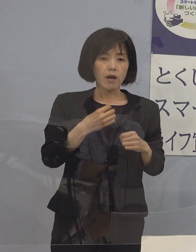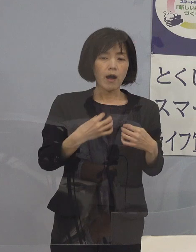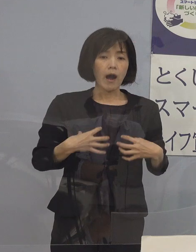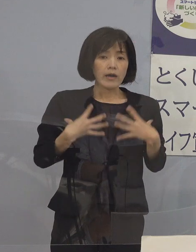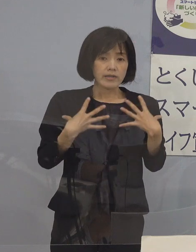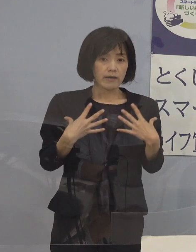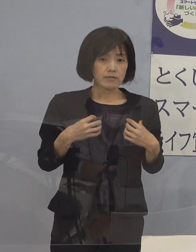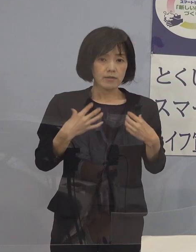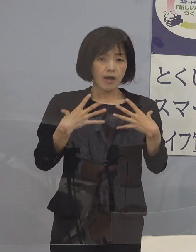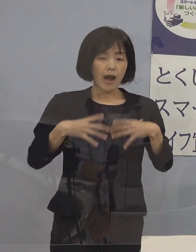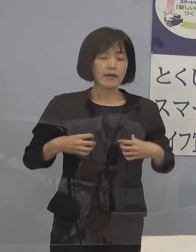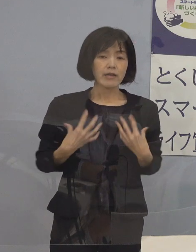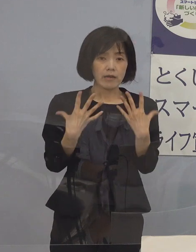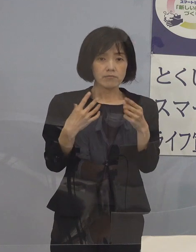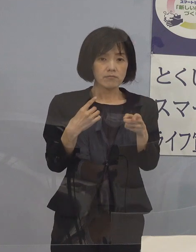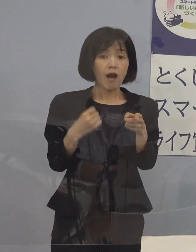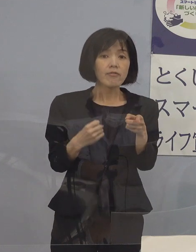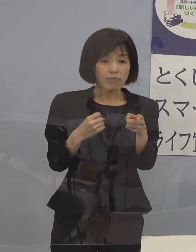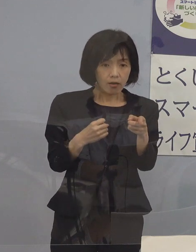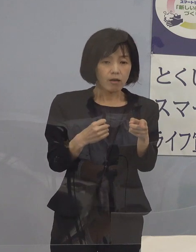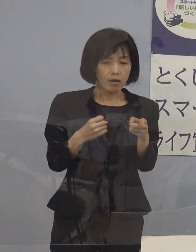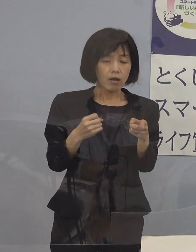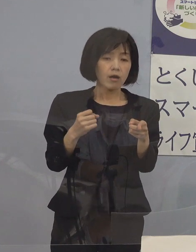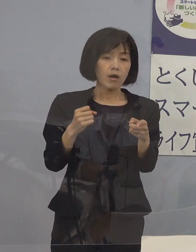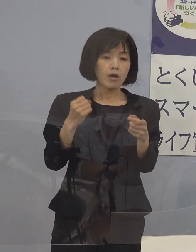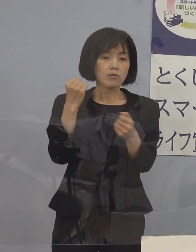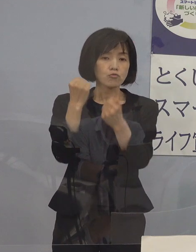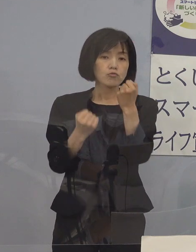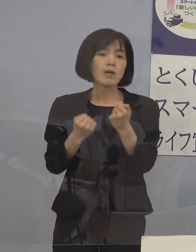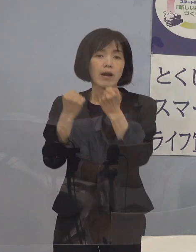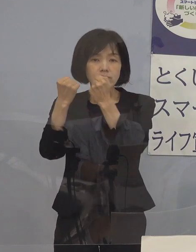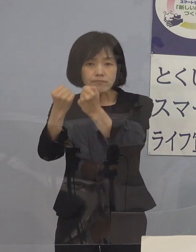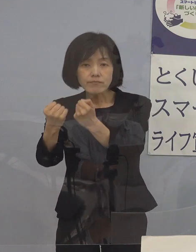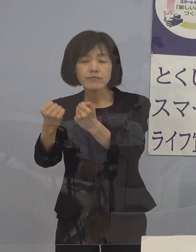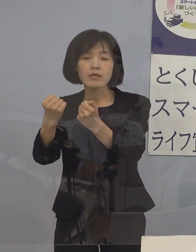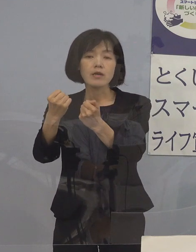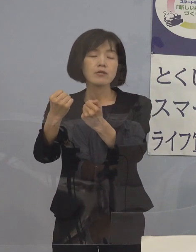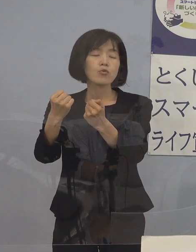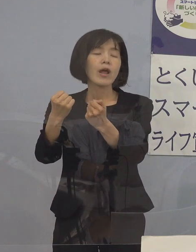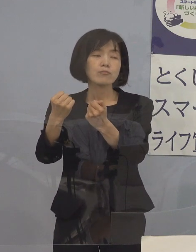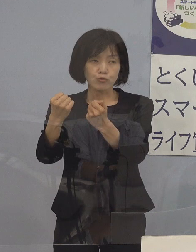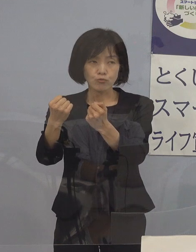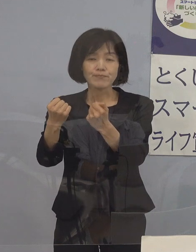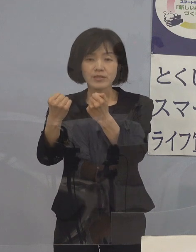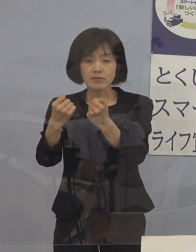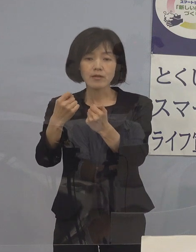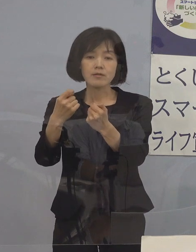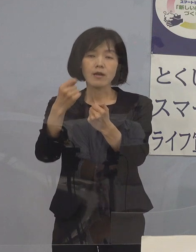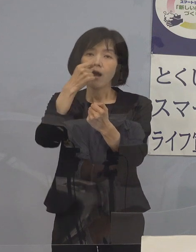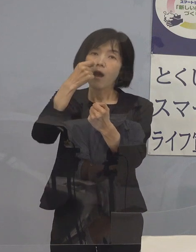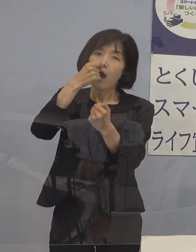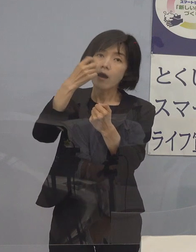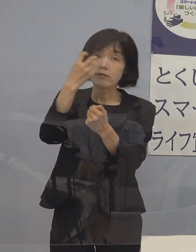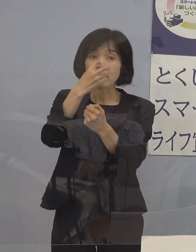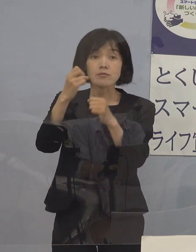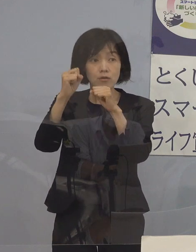ので、そうした場合にドライブスルーを受ける、あるいは入院可能な機関のところに照会を